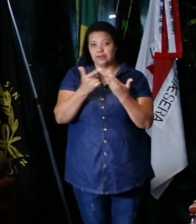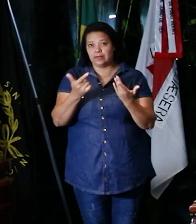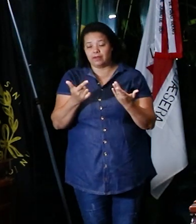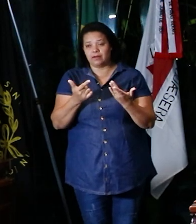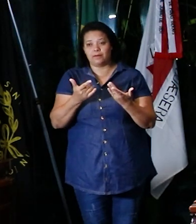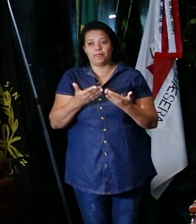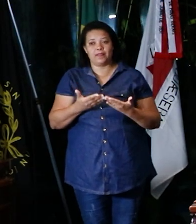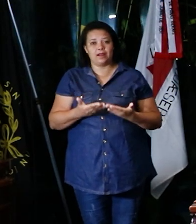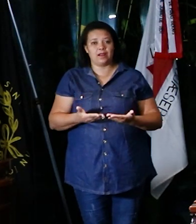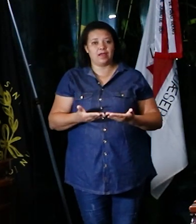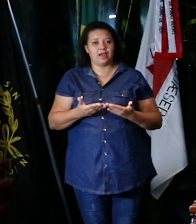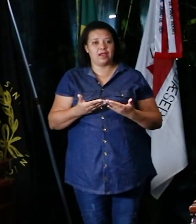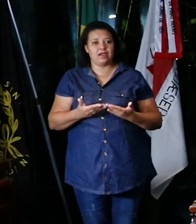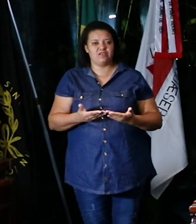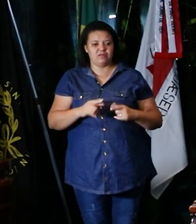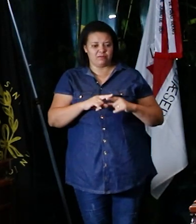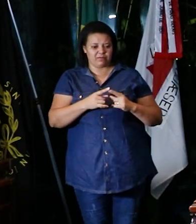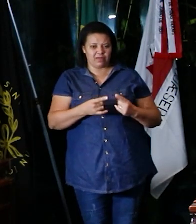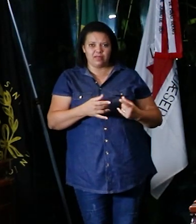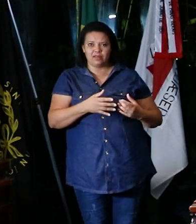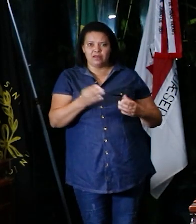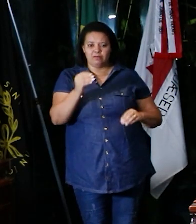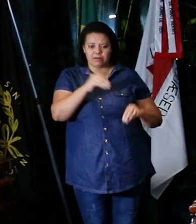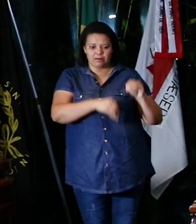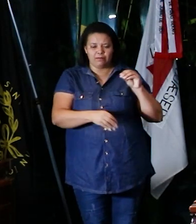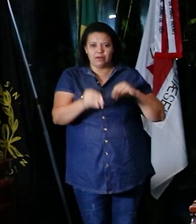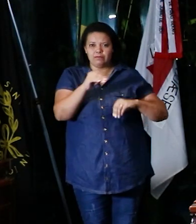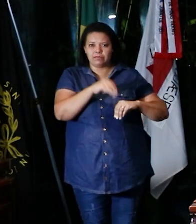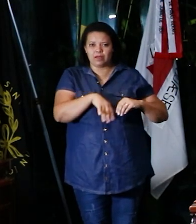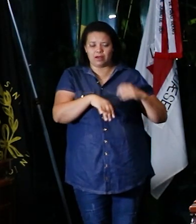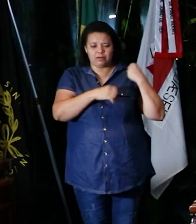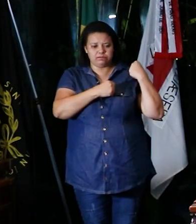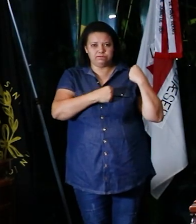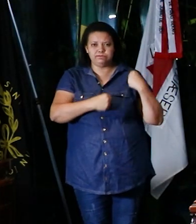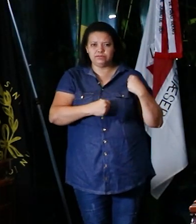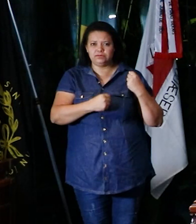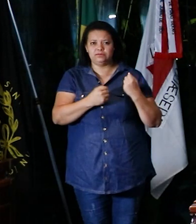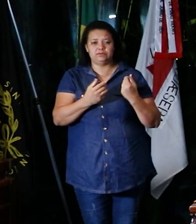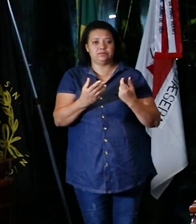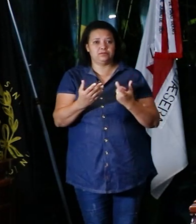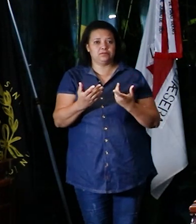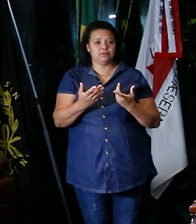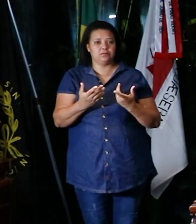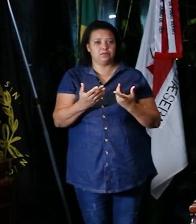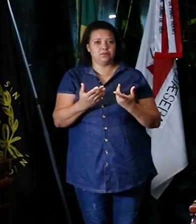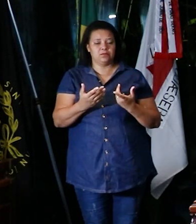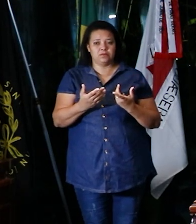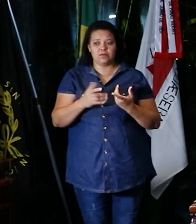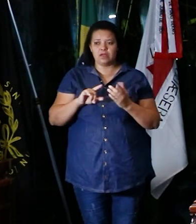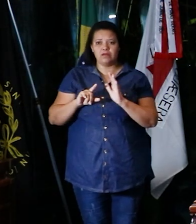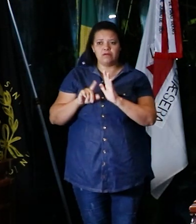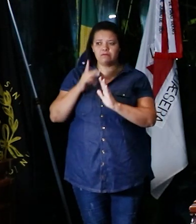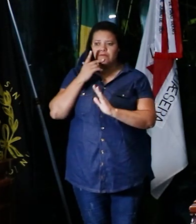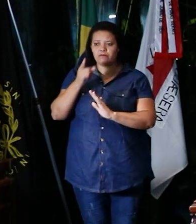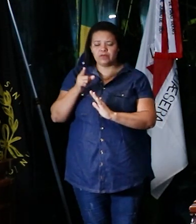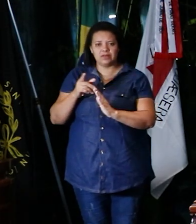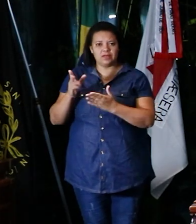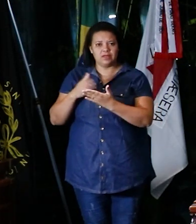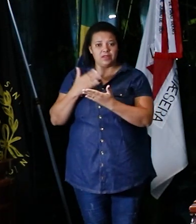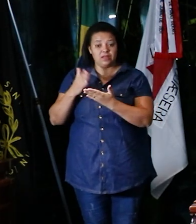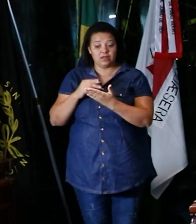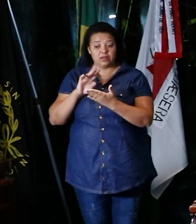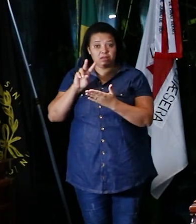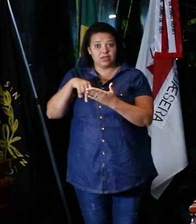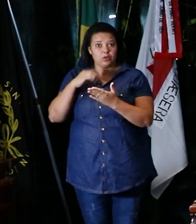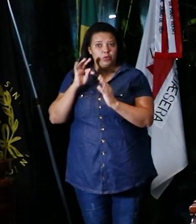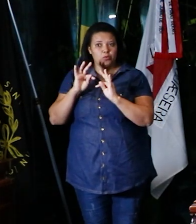leve, mas esses pacotes e mais pacotes que o senhor recebe, ler tudo isso deve ser de morte.